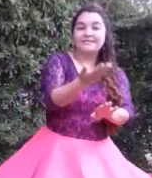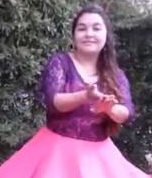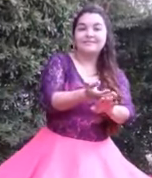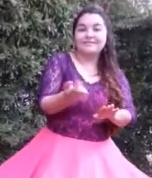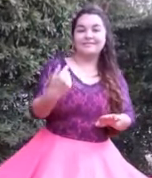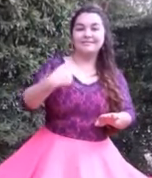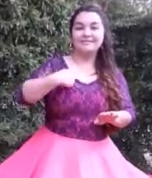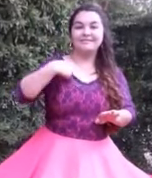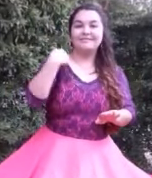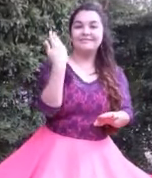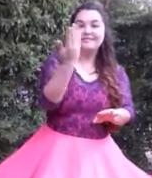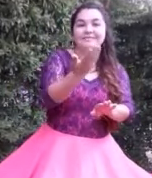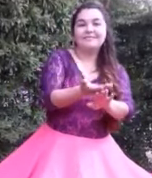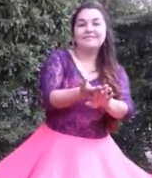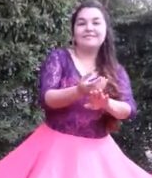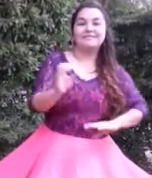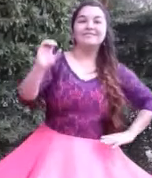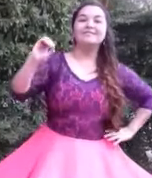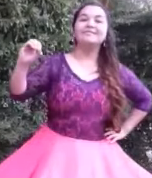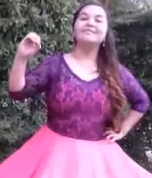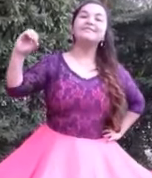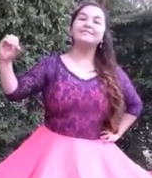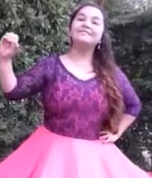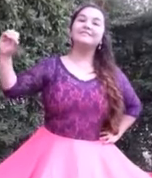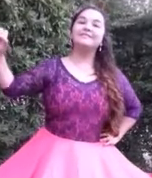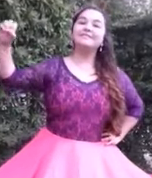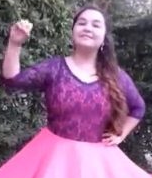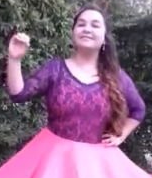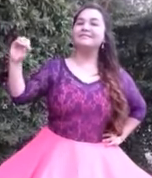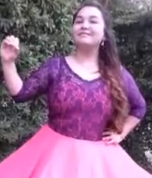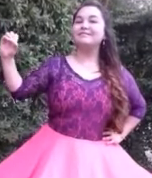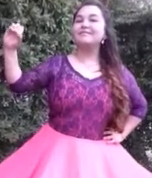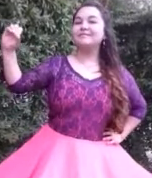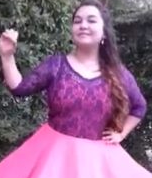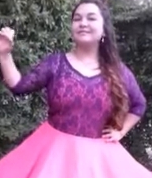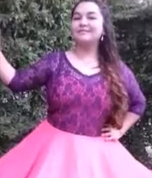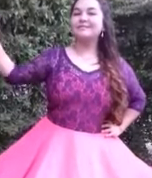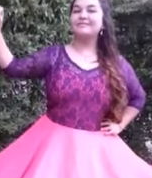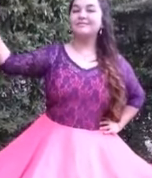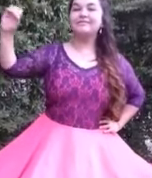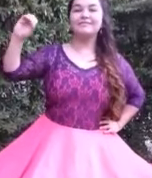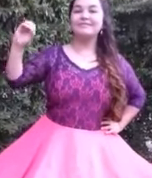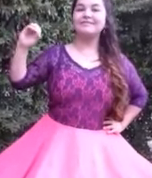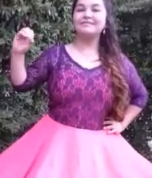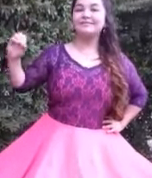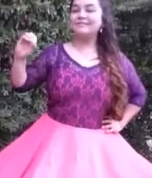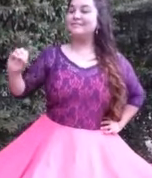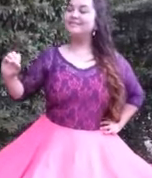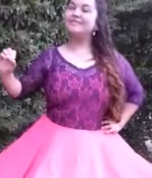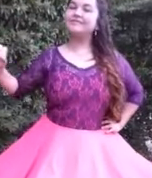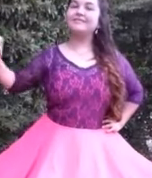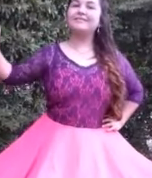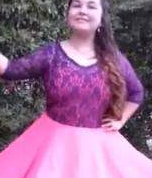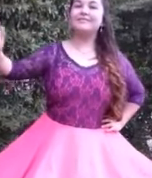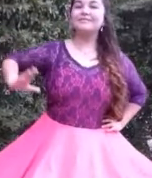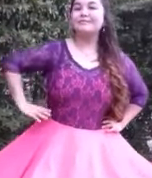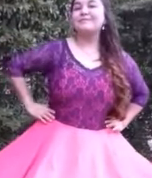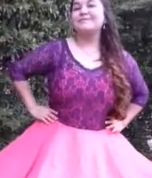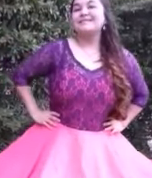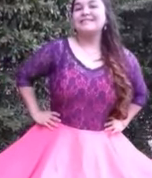lo que pido, es lo que pido A la mía,